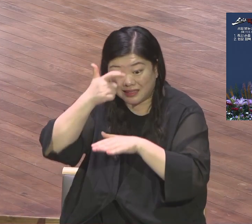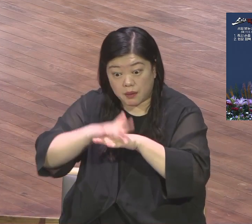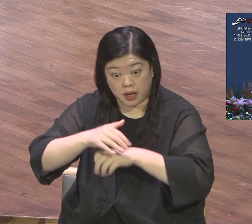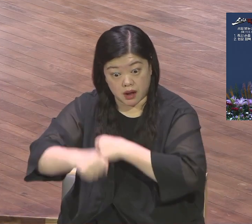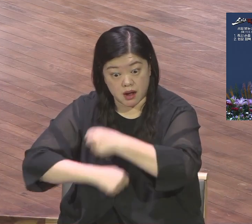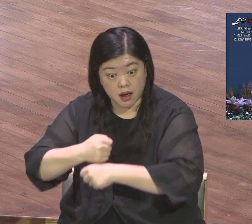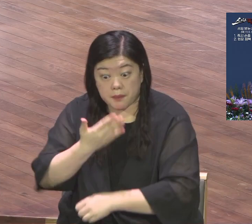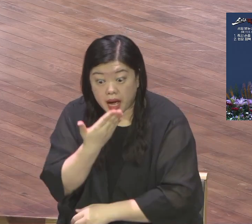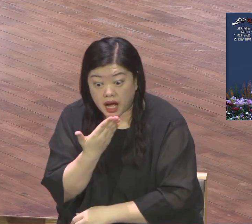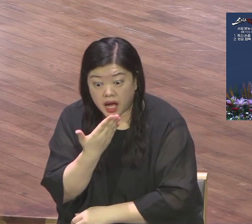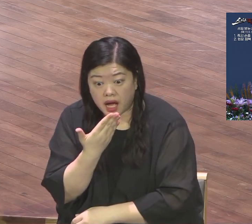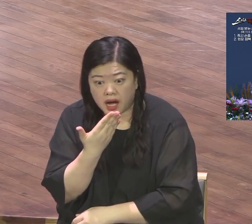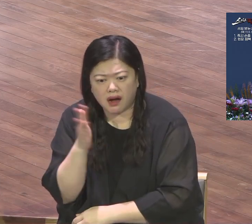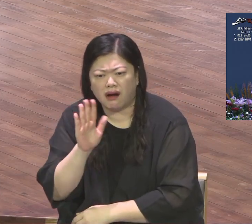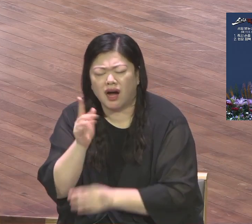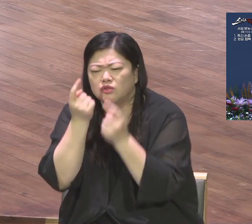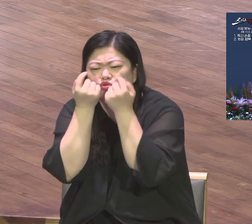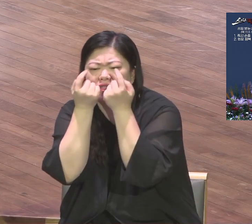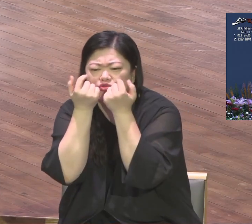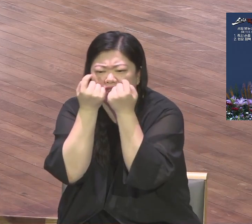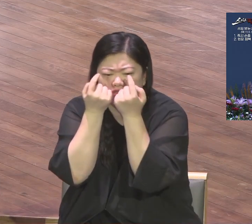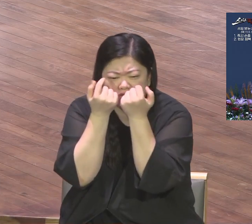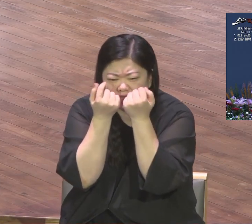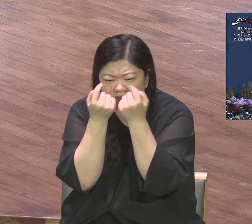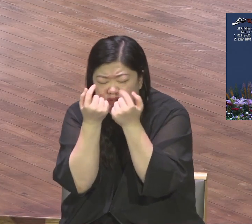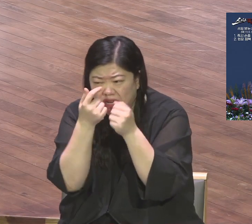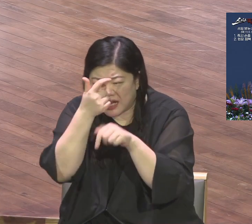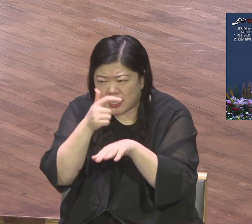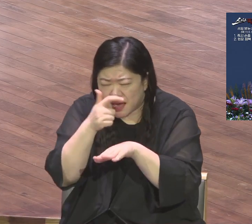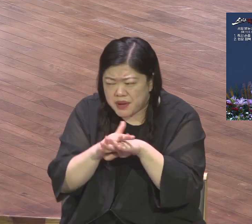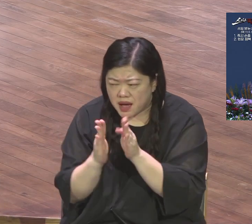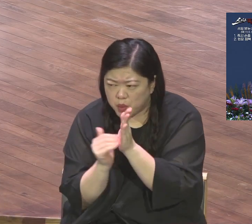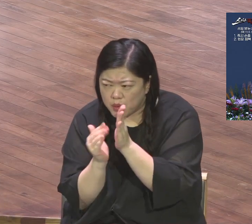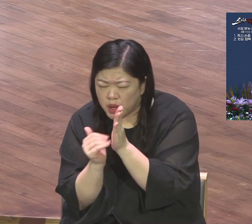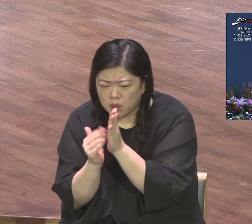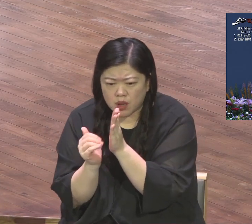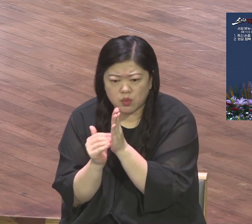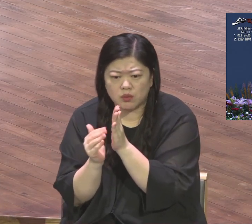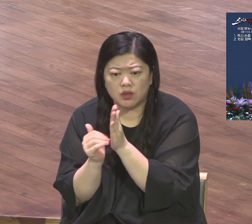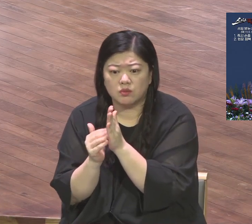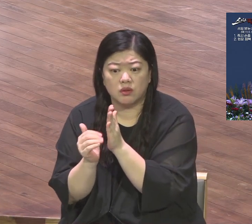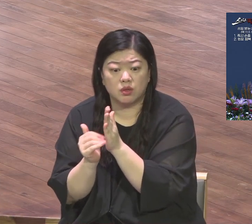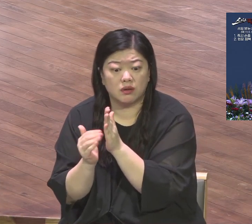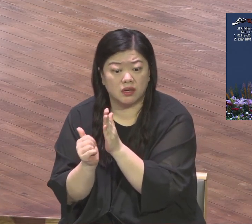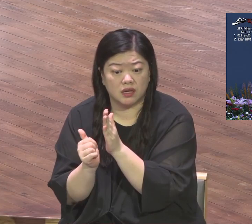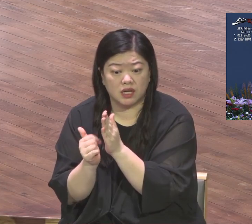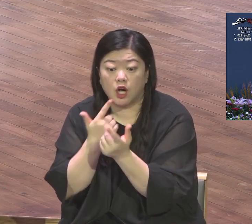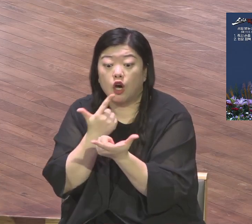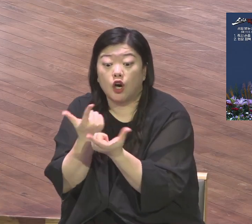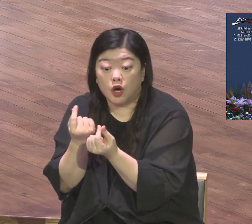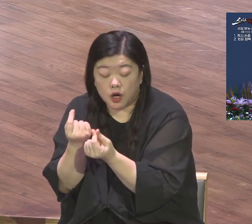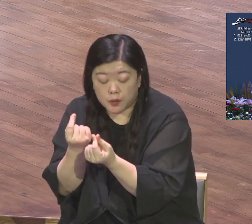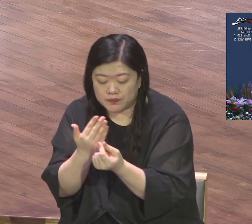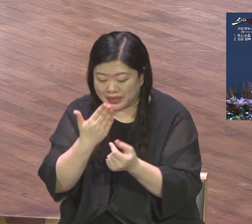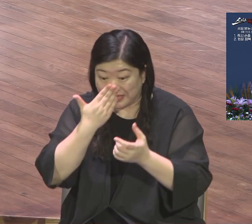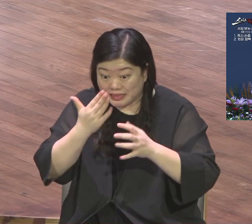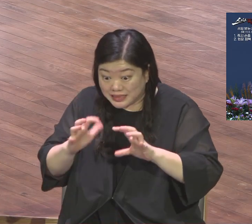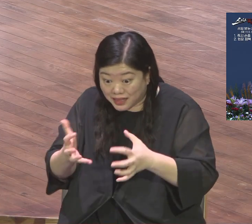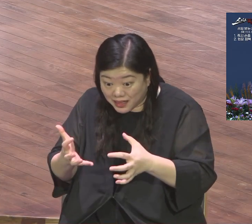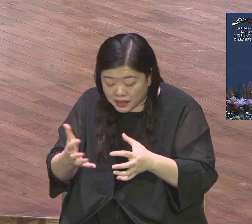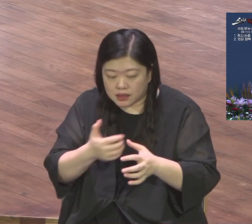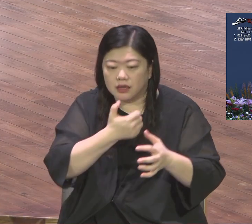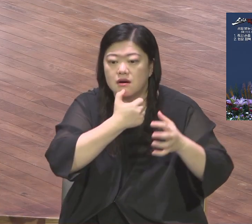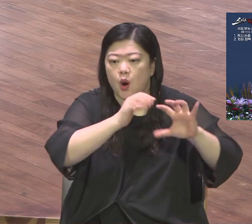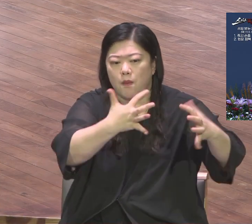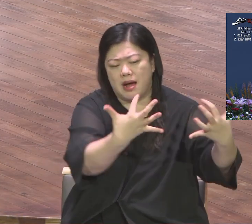거. 로마의 압제를 당하는 꼼짝 못하는 워낙 강대국이니까 뭐. 독립운동도 못 해요. 워낙 강대국이니까. 그래,